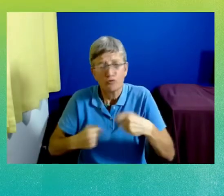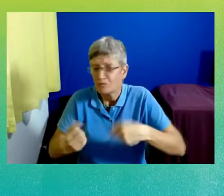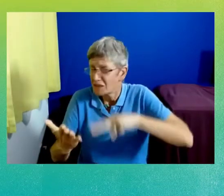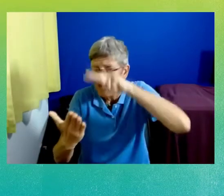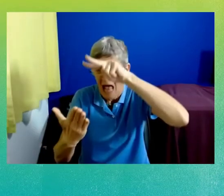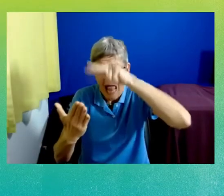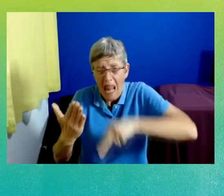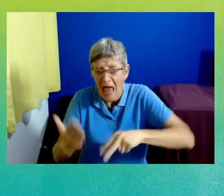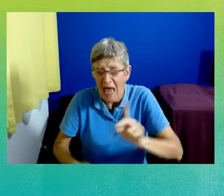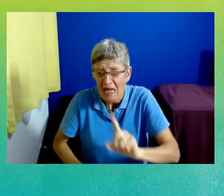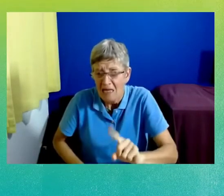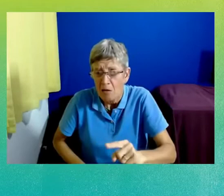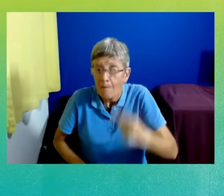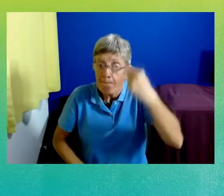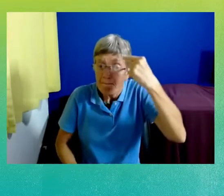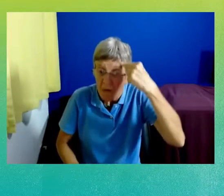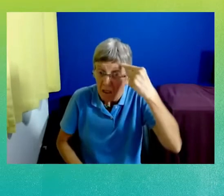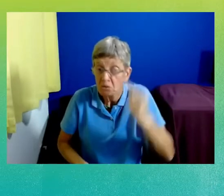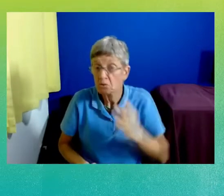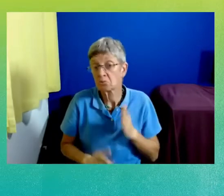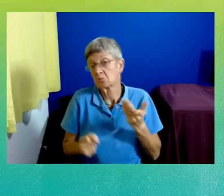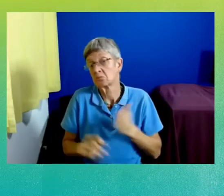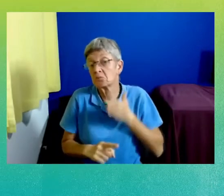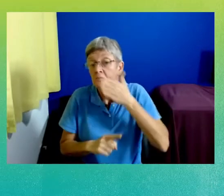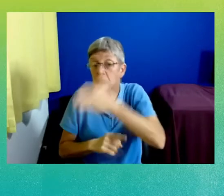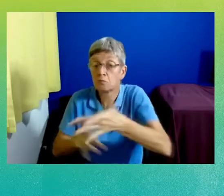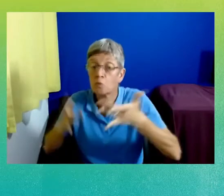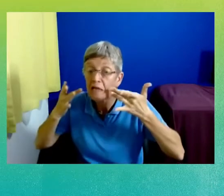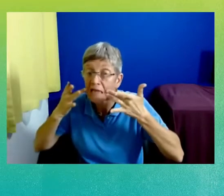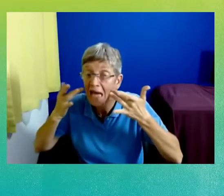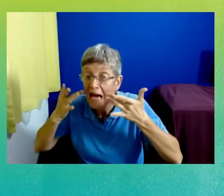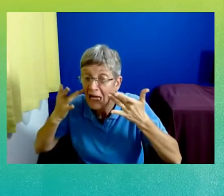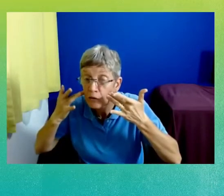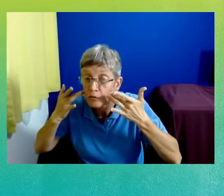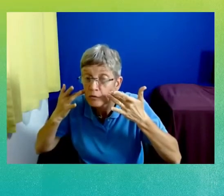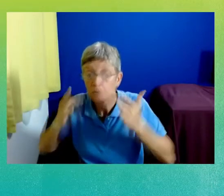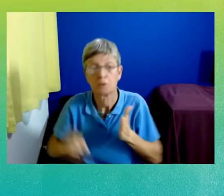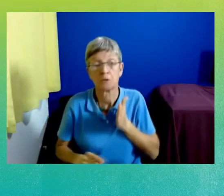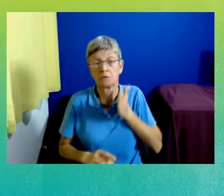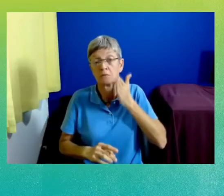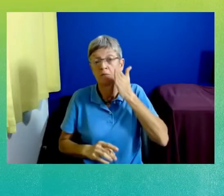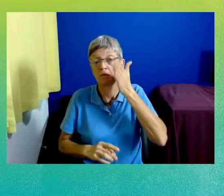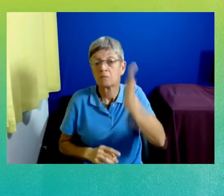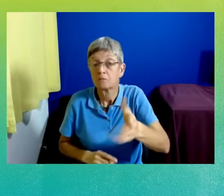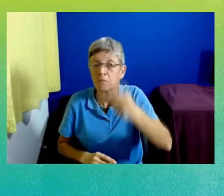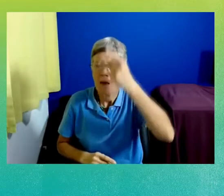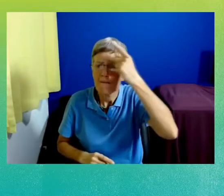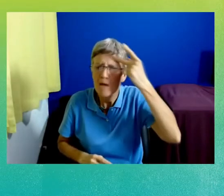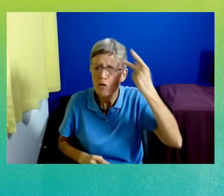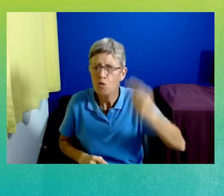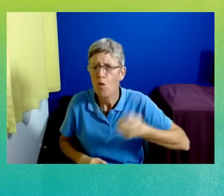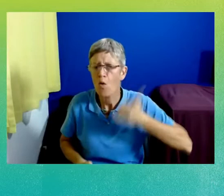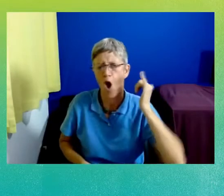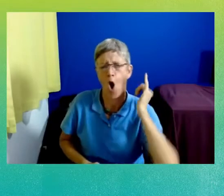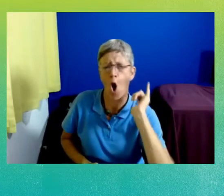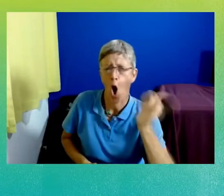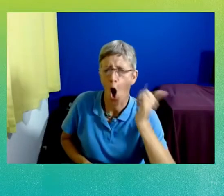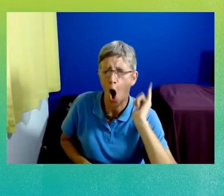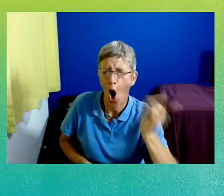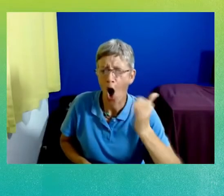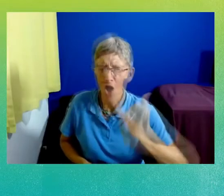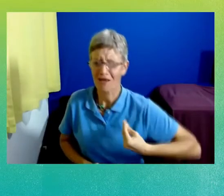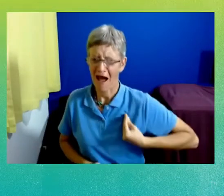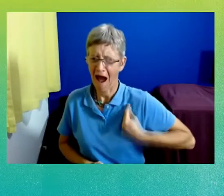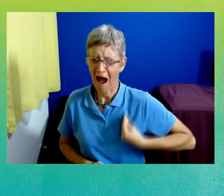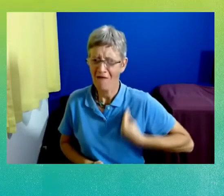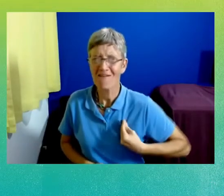e sentir-se tocada por aquilo, não apenas por meio de uma leitura, pode ser um teatro. Se a pessoa